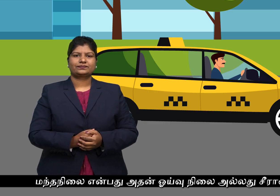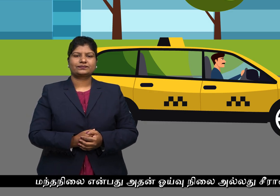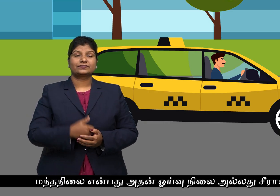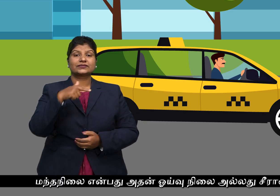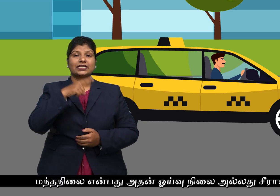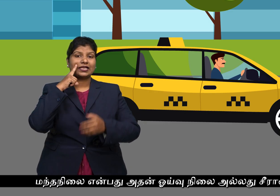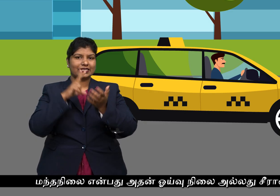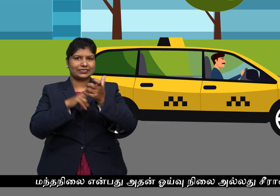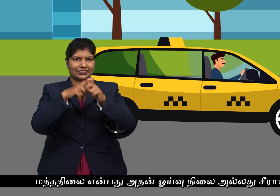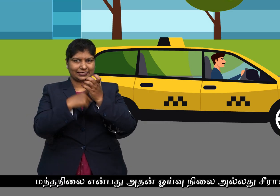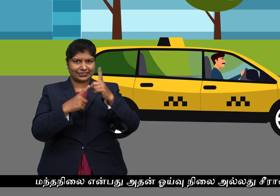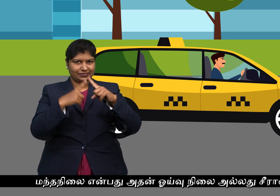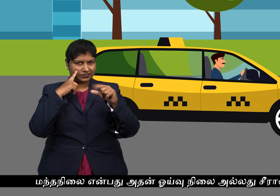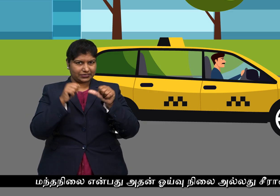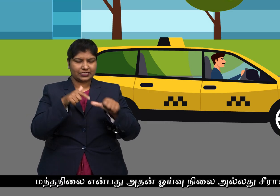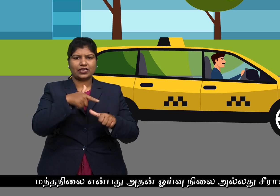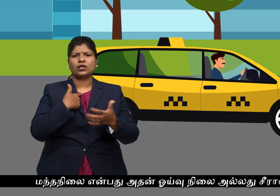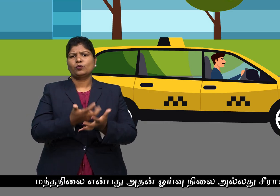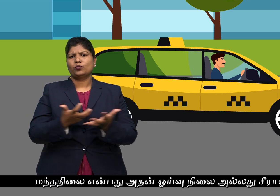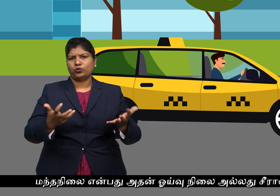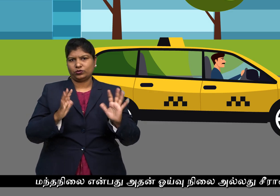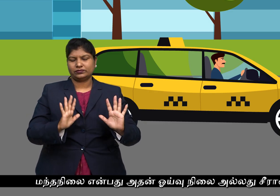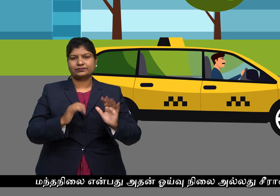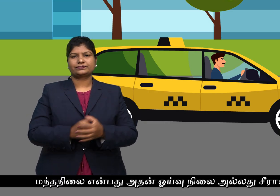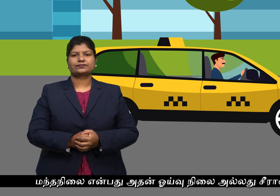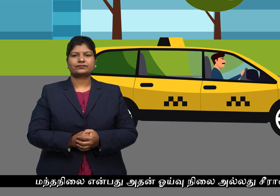நிலைமம் என்பது அதன் ஓய்வு நிலை அல்லது சீரான இயக்கத்தில்